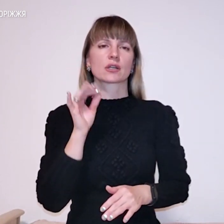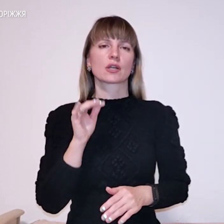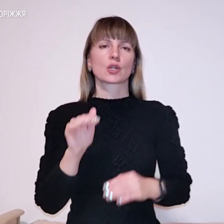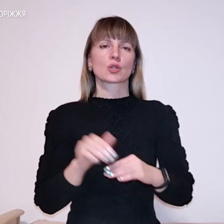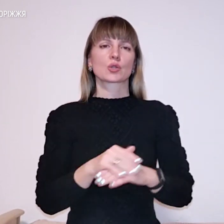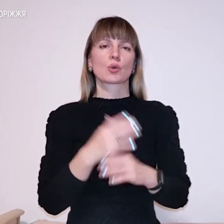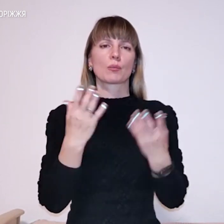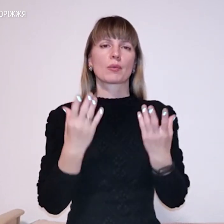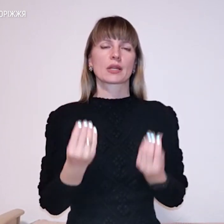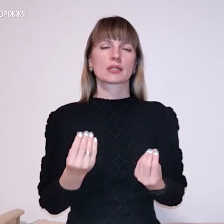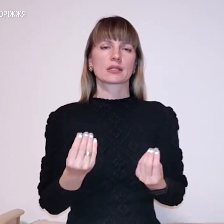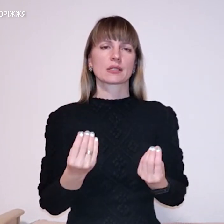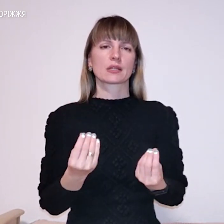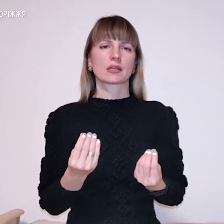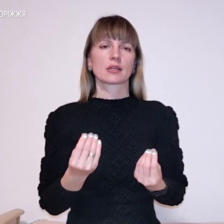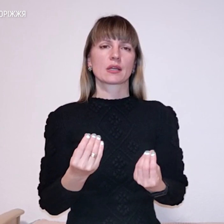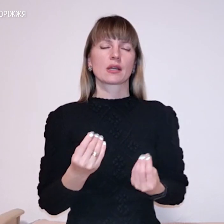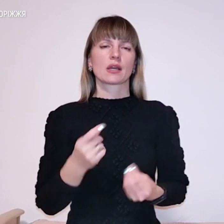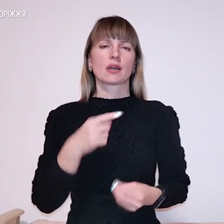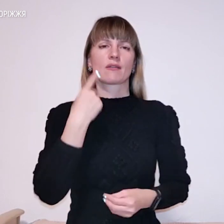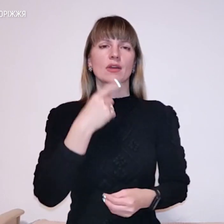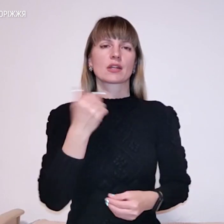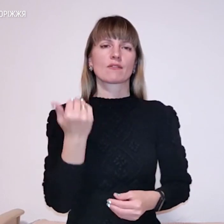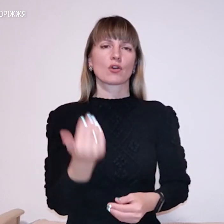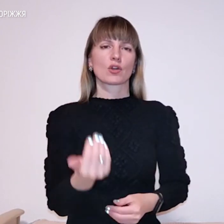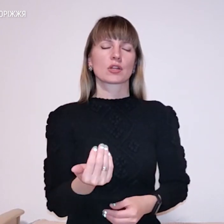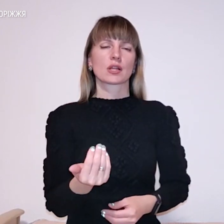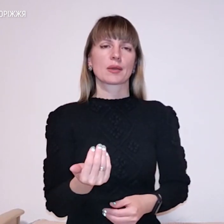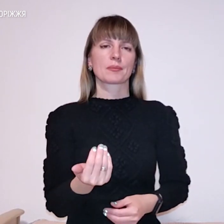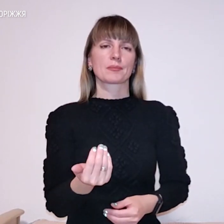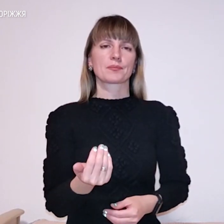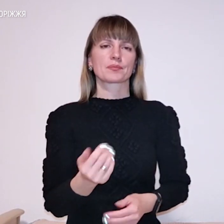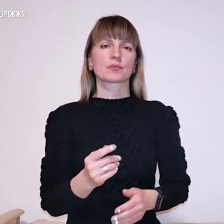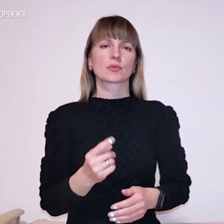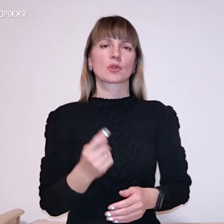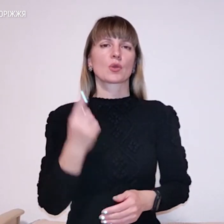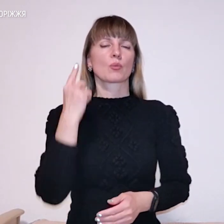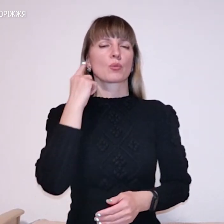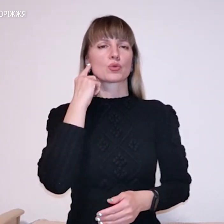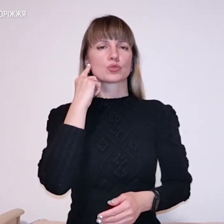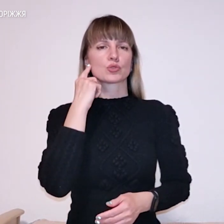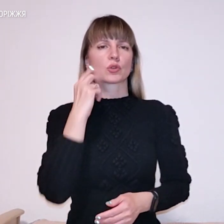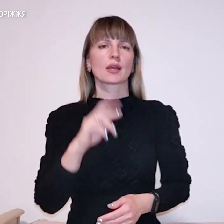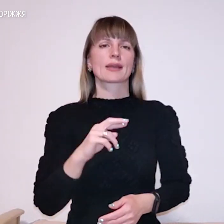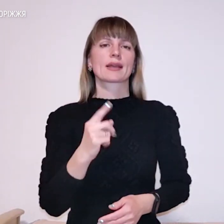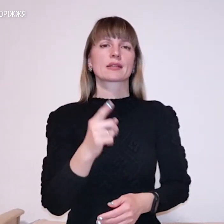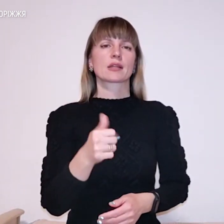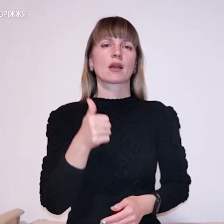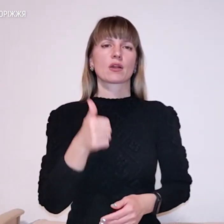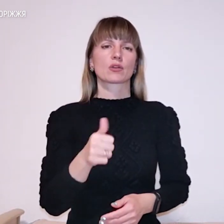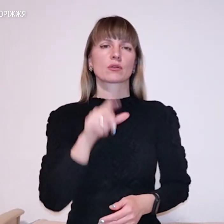«Добрий день!» – гукнула вона. «Почула, як ти гарно